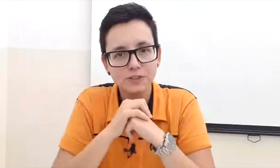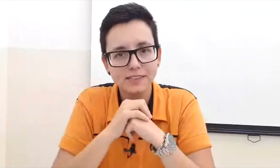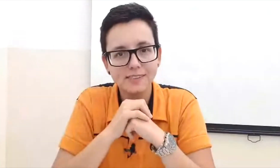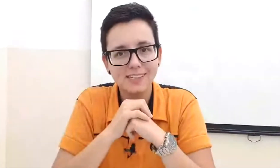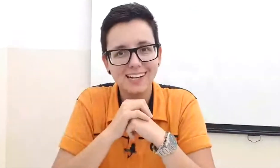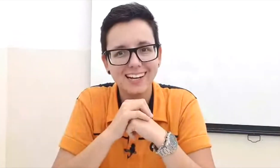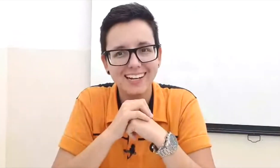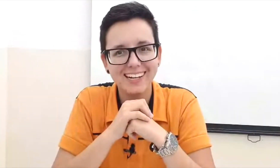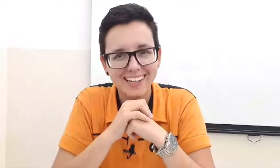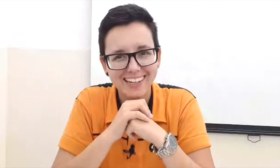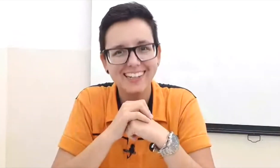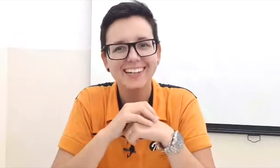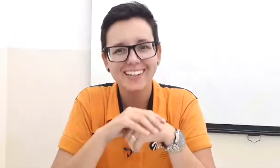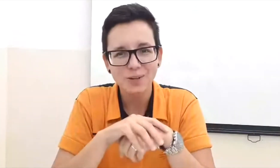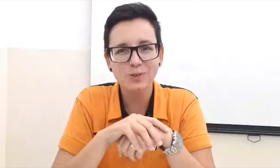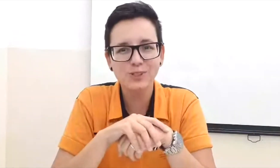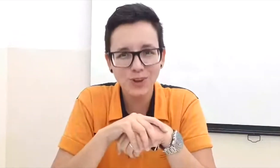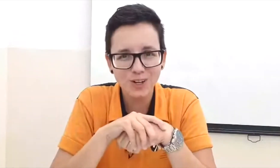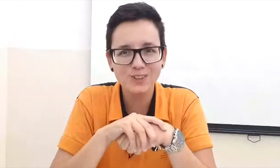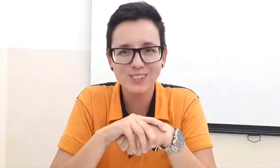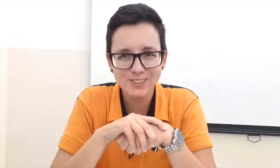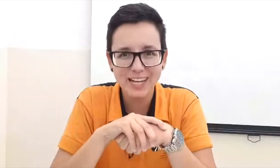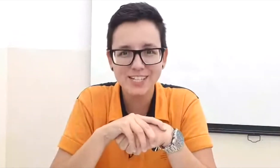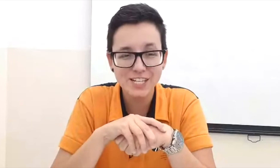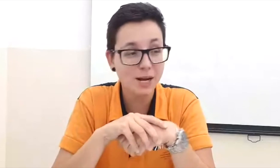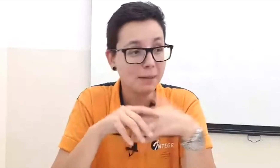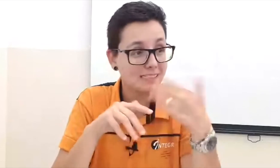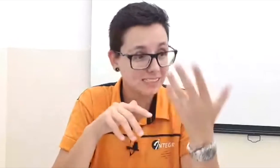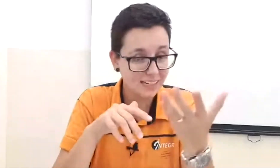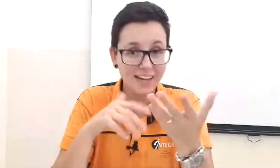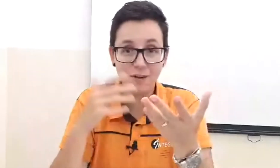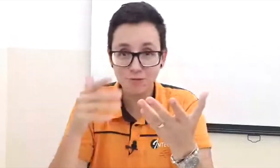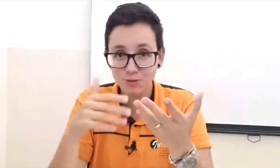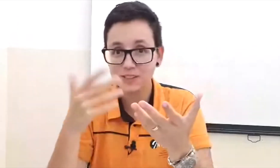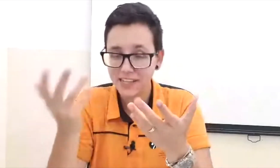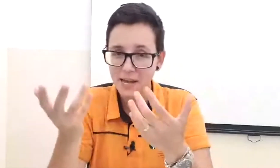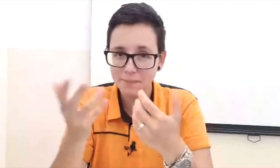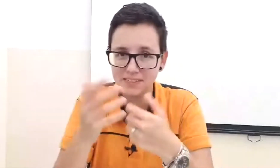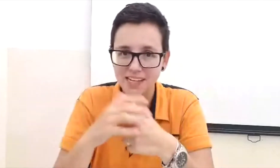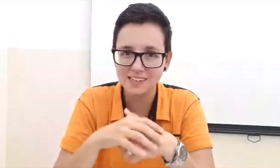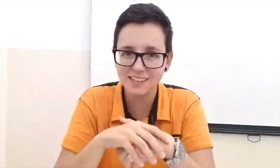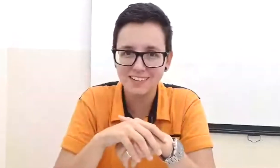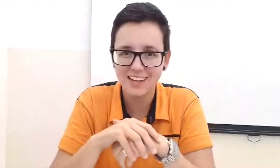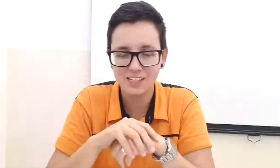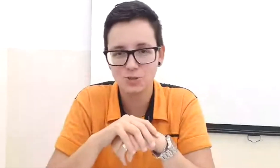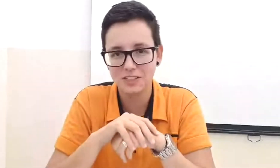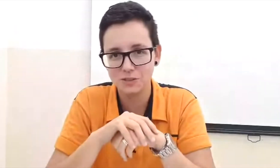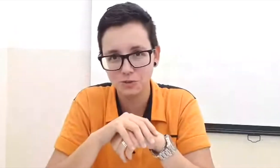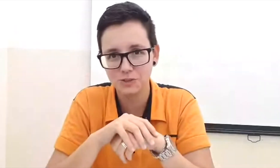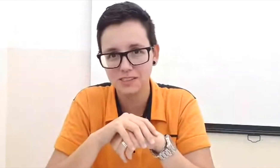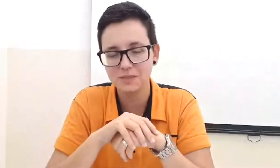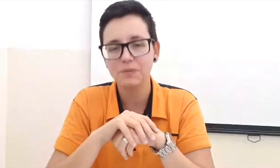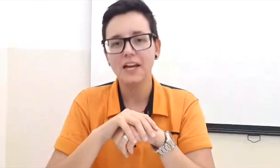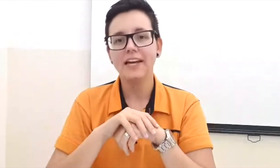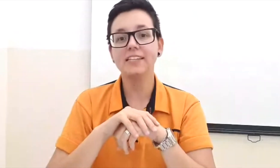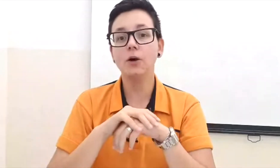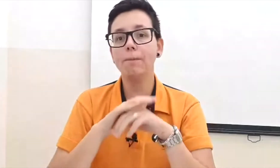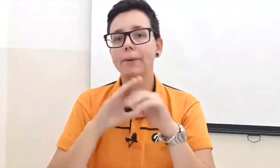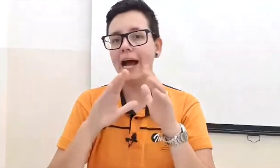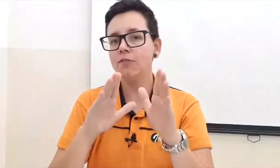frutas. Muito louco isso, né, gente? A maçã é a fruta que representa as outras frutas. Então, para